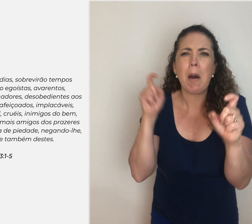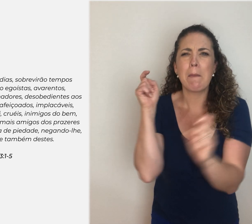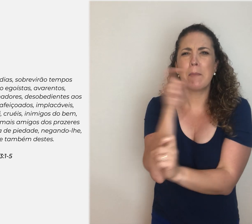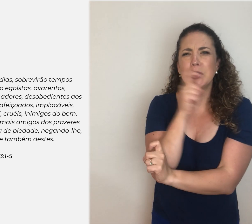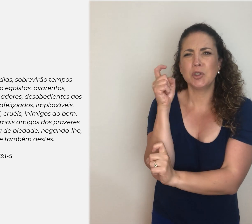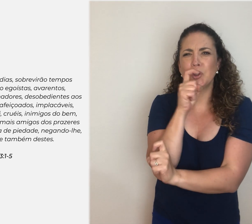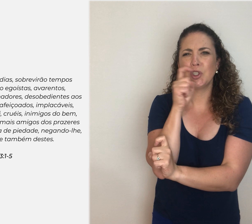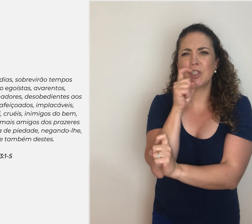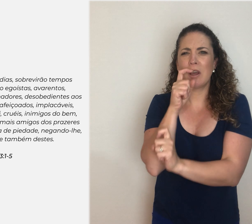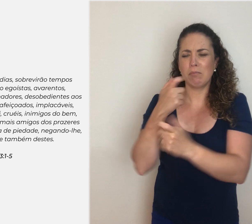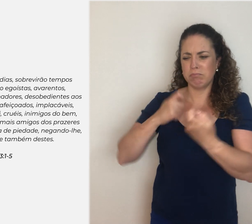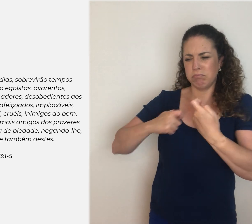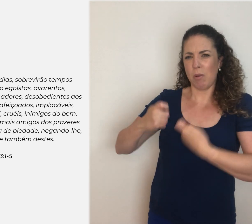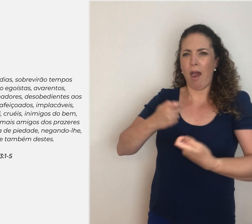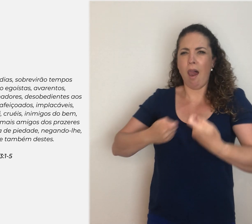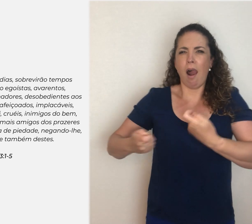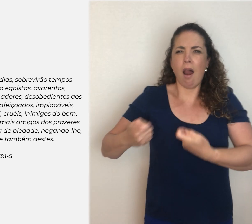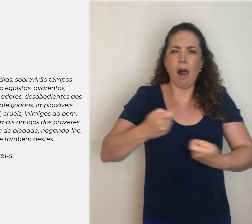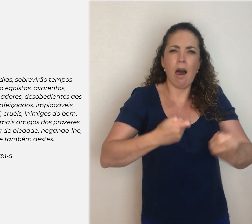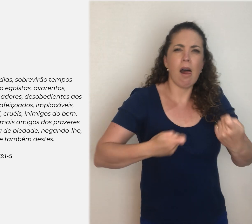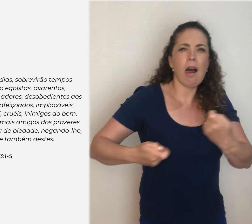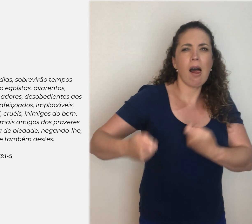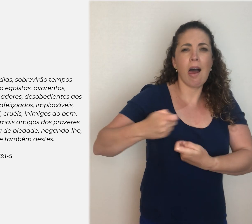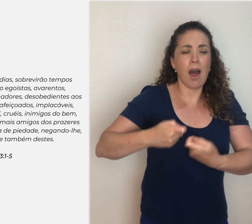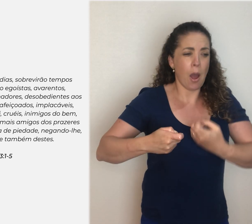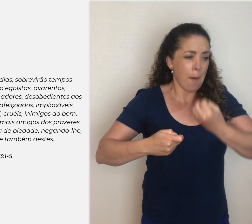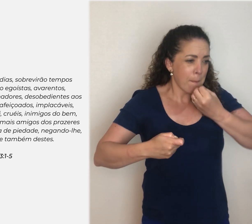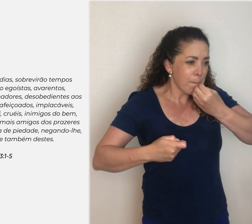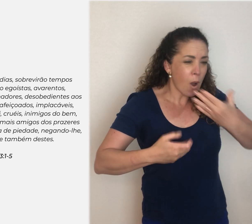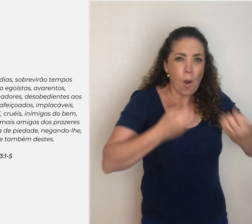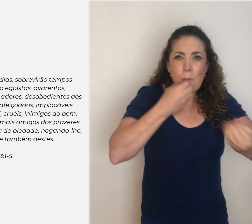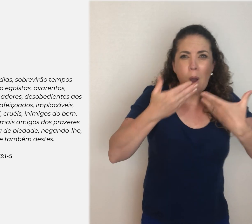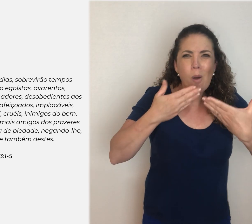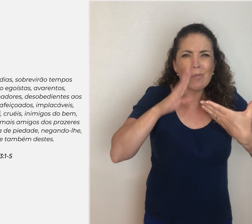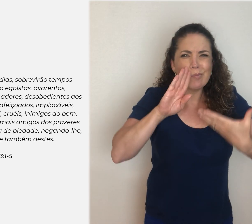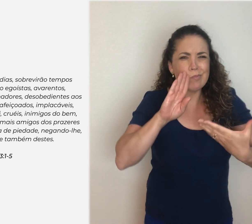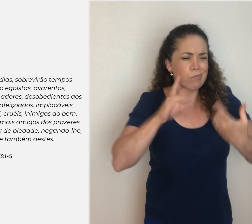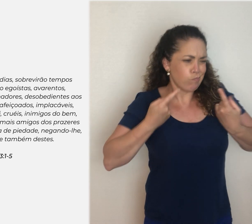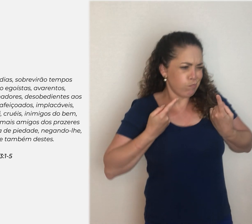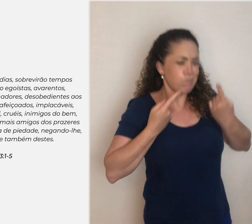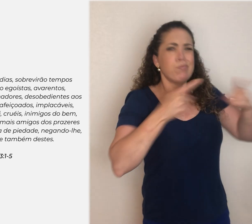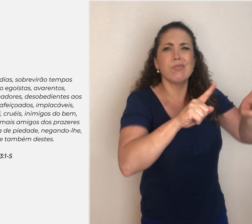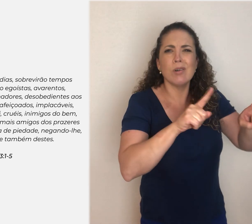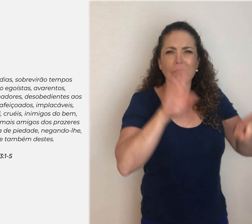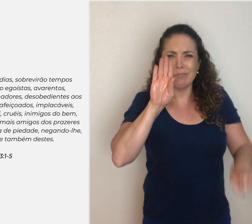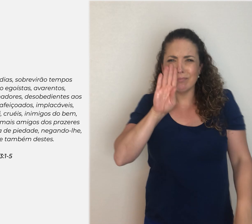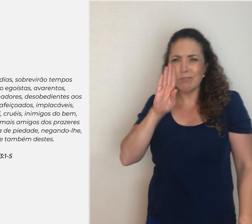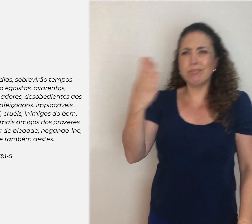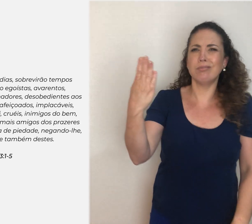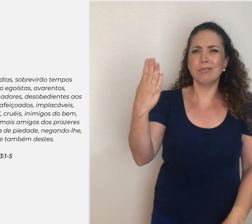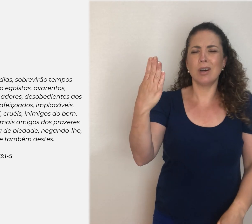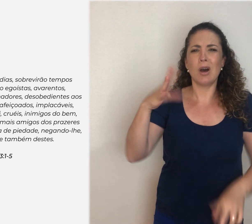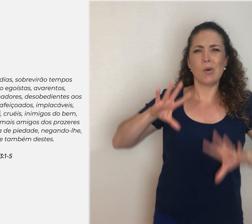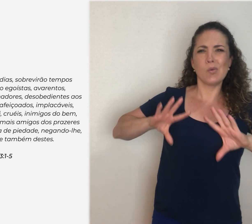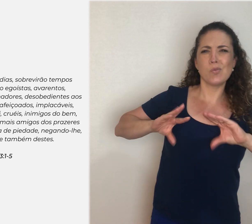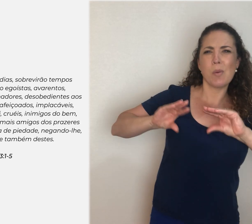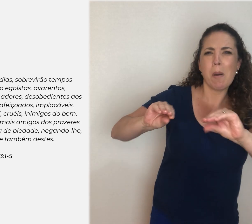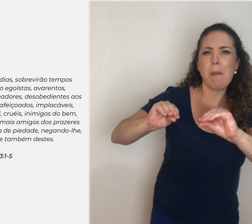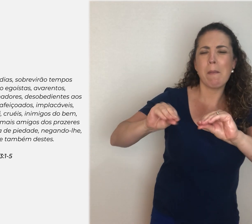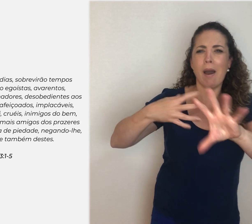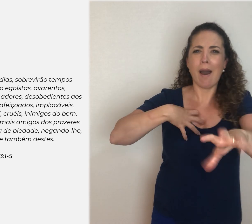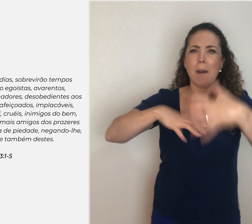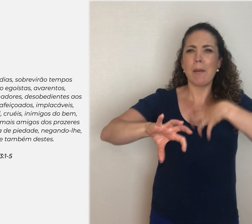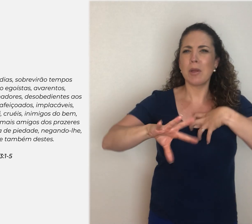de si, cruéis, inimigos do bem, traidores, atrevidos,